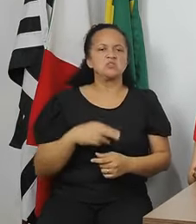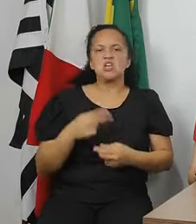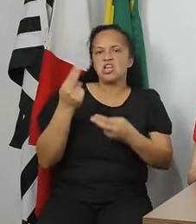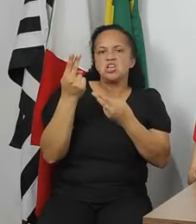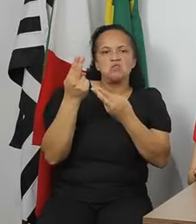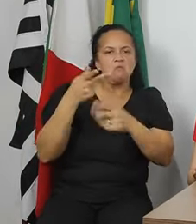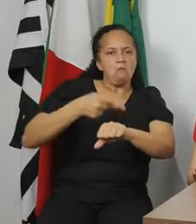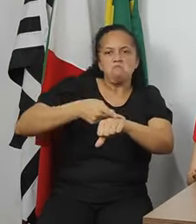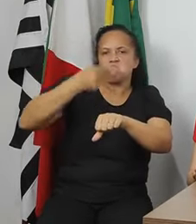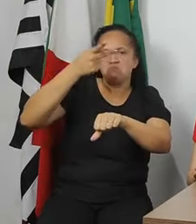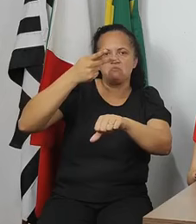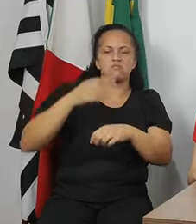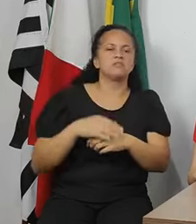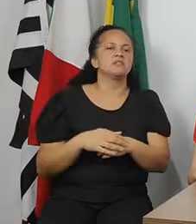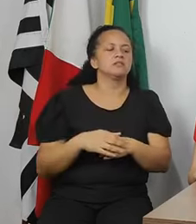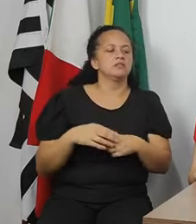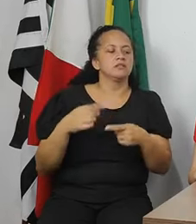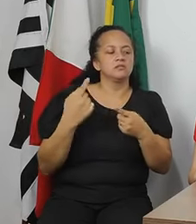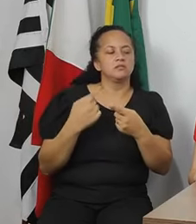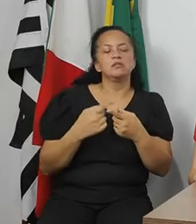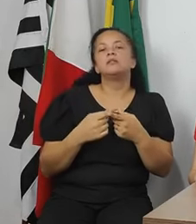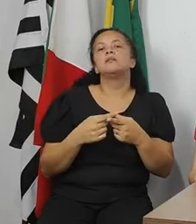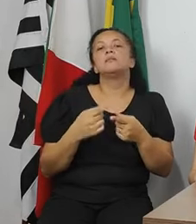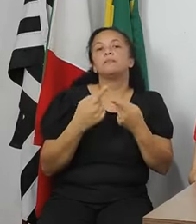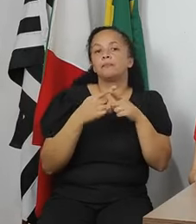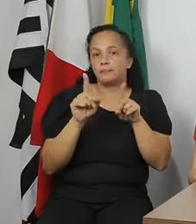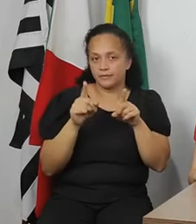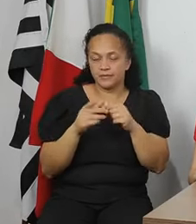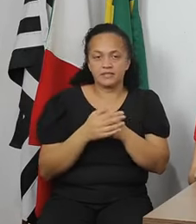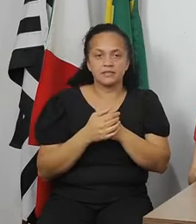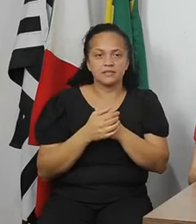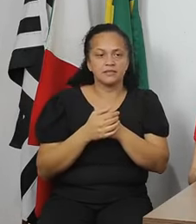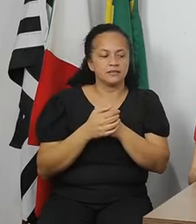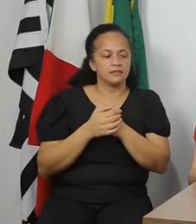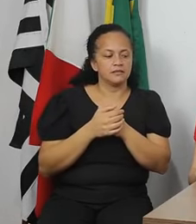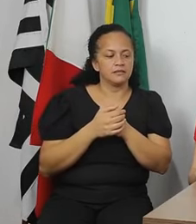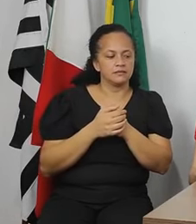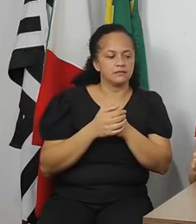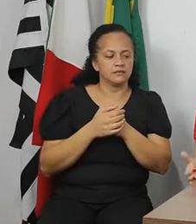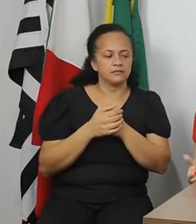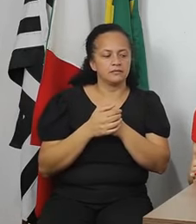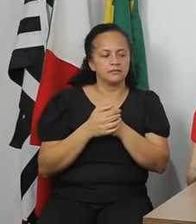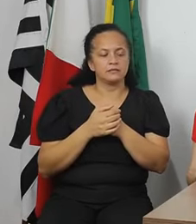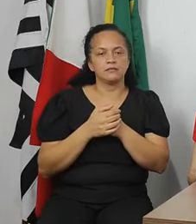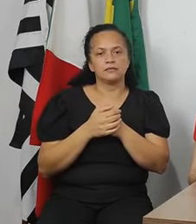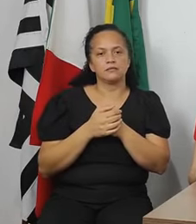porque desfiguram o rosto, mas que os homens pareça